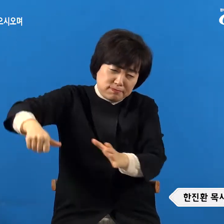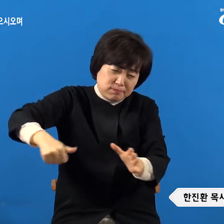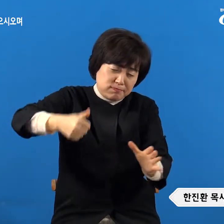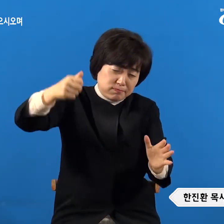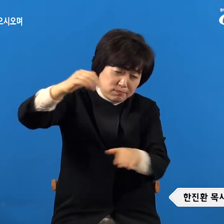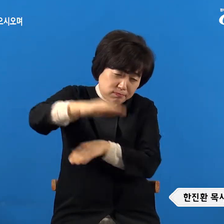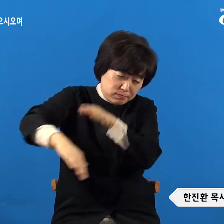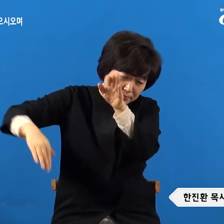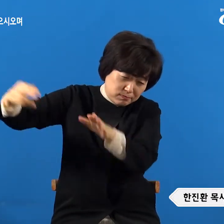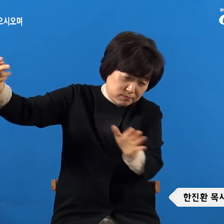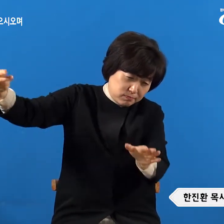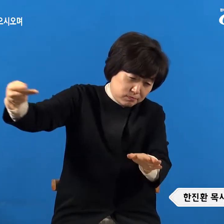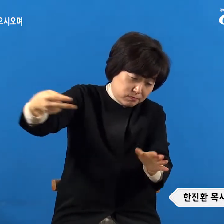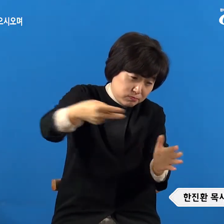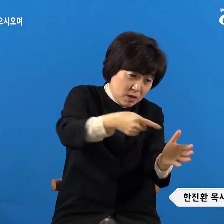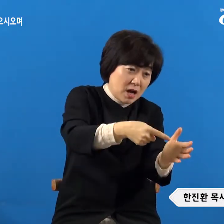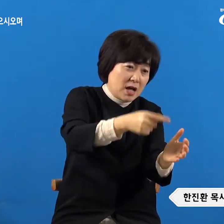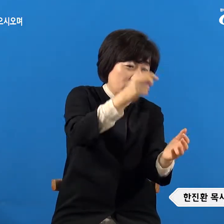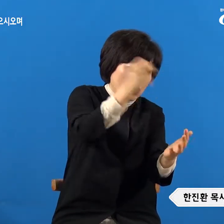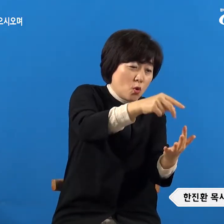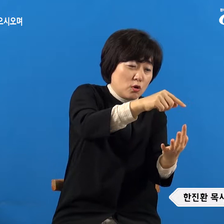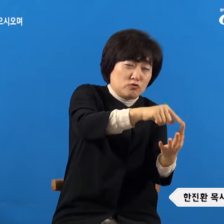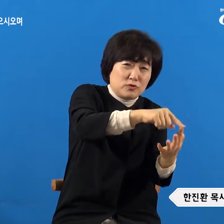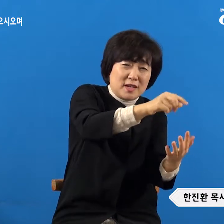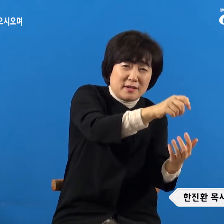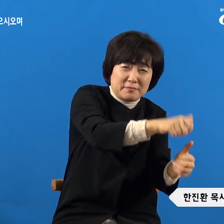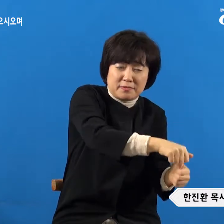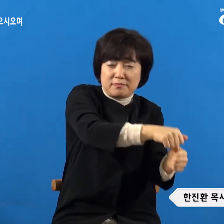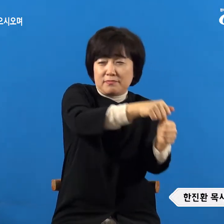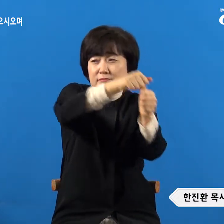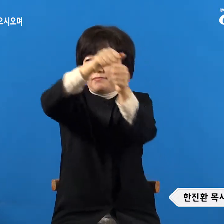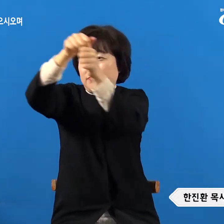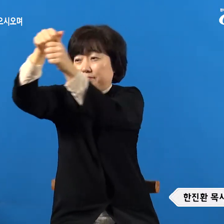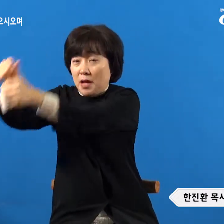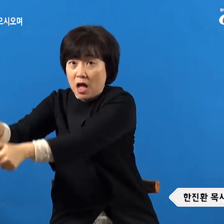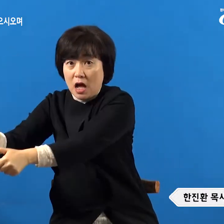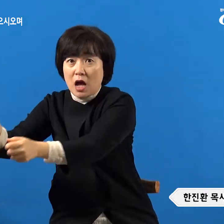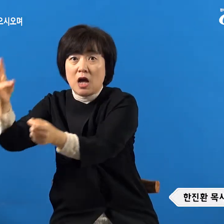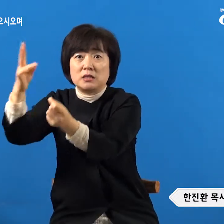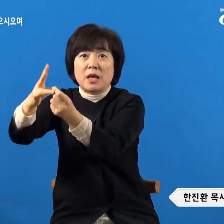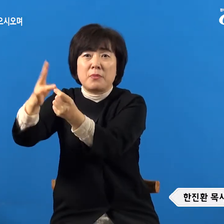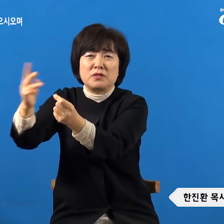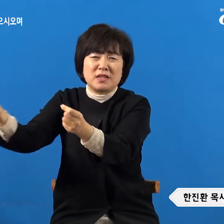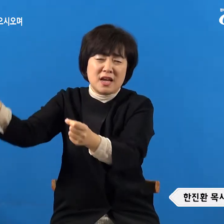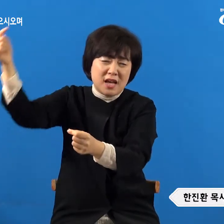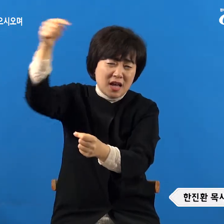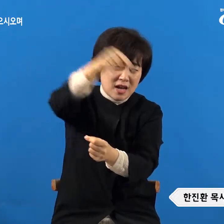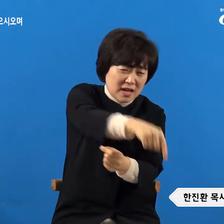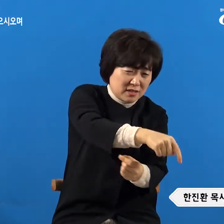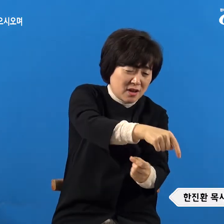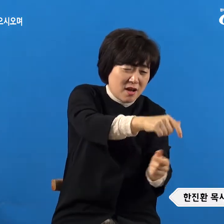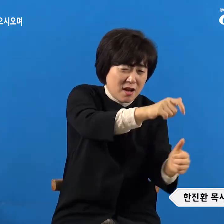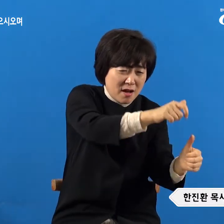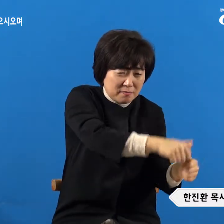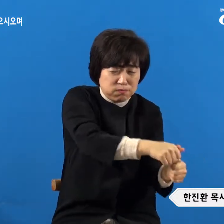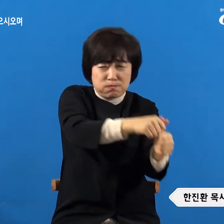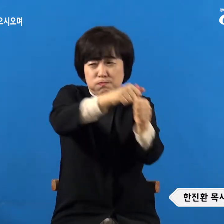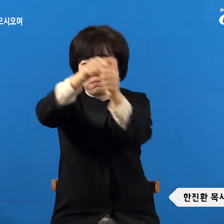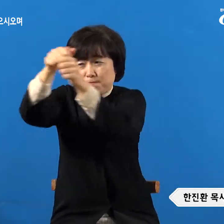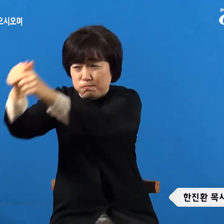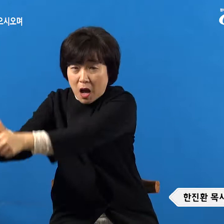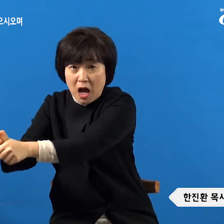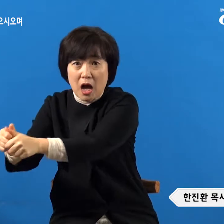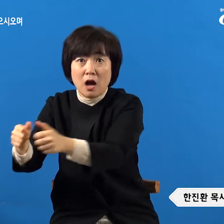건져냈습니다. 세 번째 그렇게 하고는 이 아빠가 기진맥진해졌습니다. 사람들이 이번에도 뛰어들면